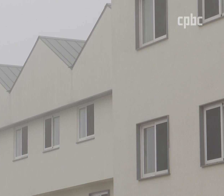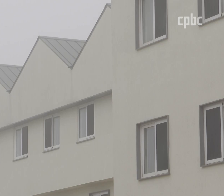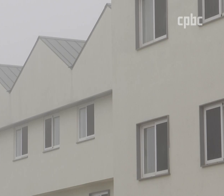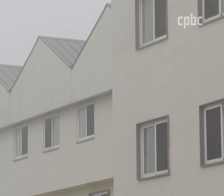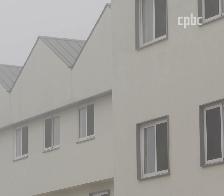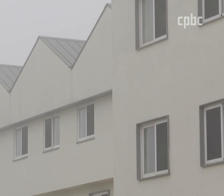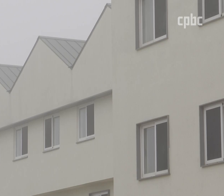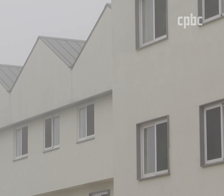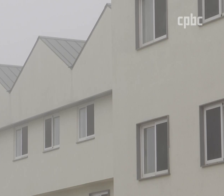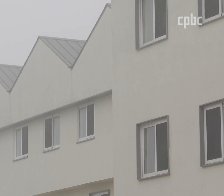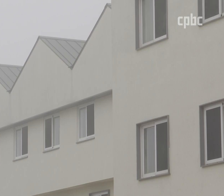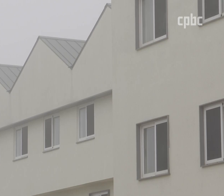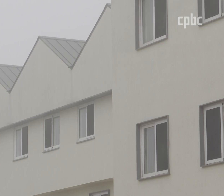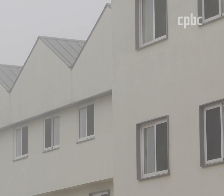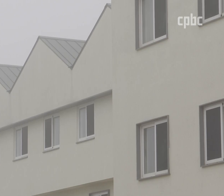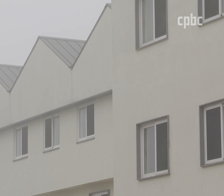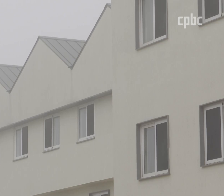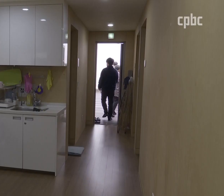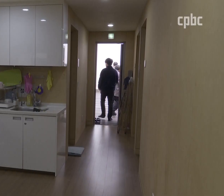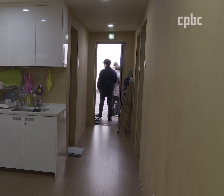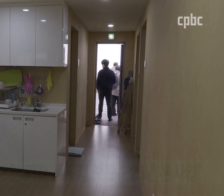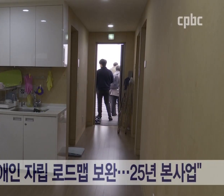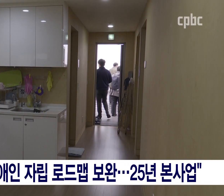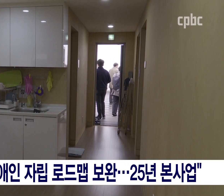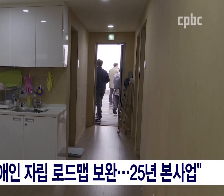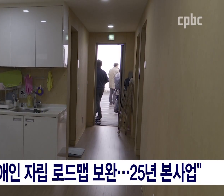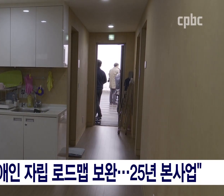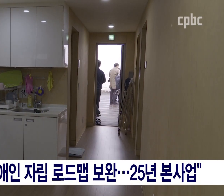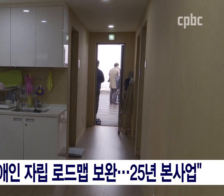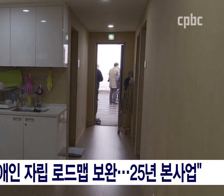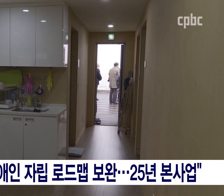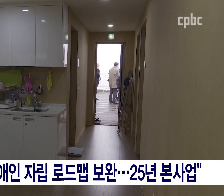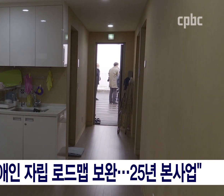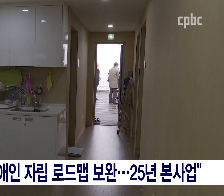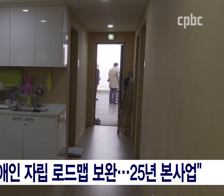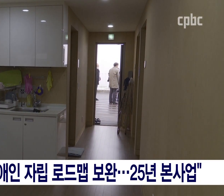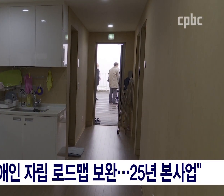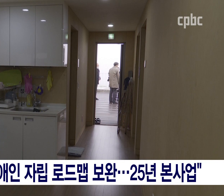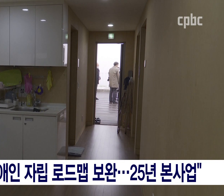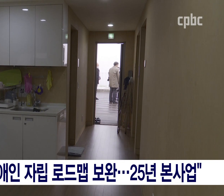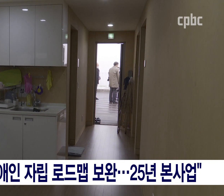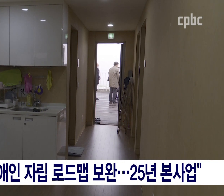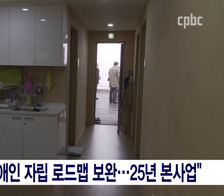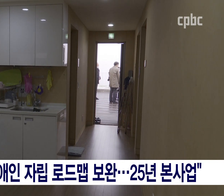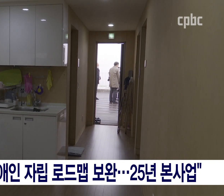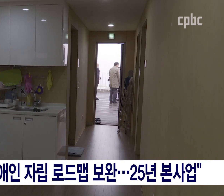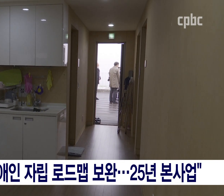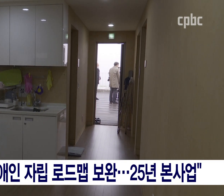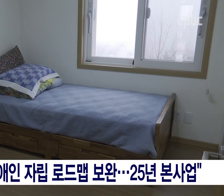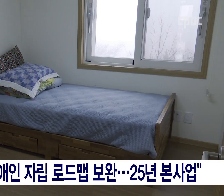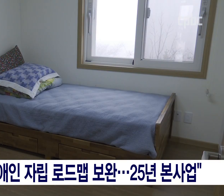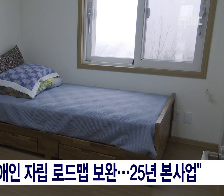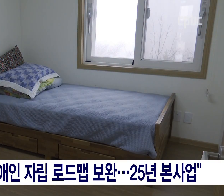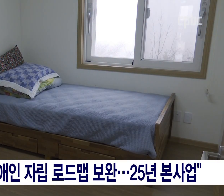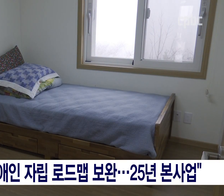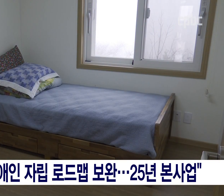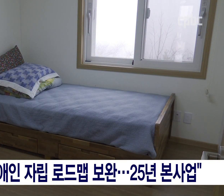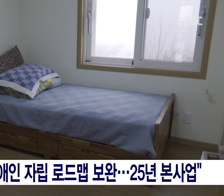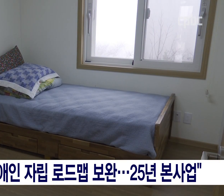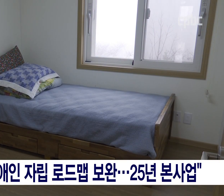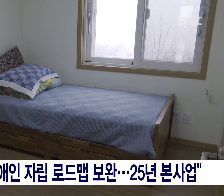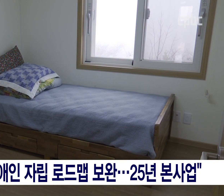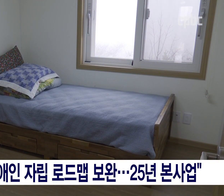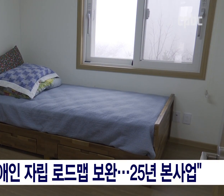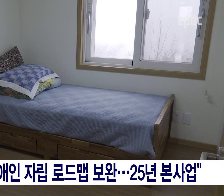대한 직접적인 언급은 이뤄지지 않았습니다 다만 시설거주 장애인의 주거 자기결정권 강화와 자립을 위해 로드맵을